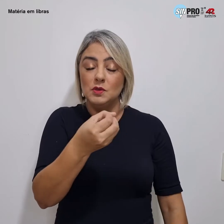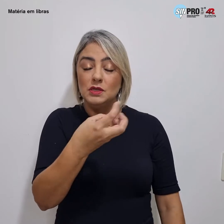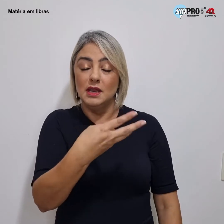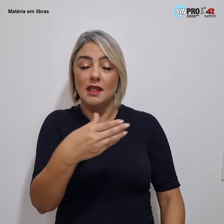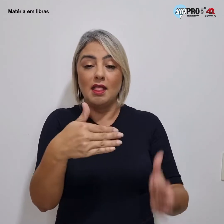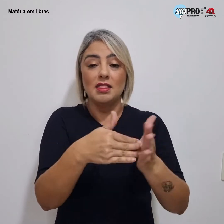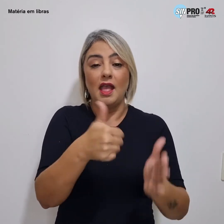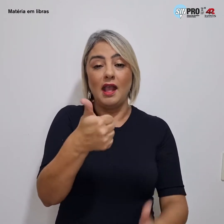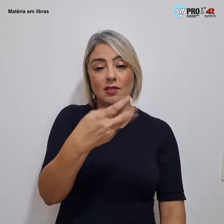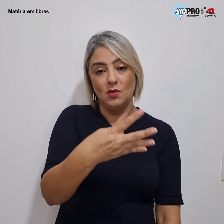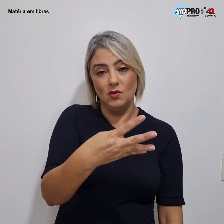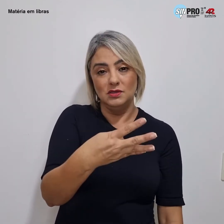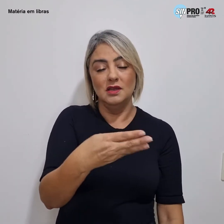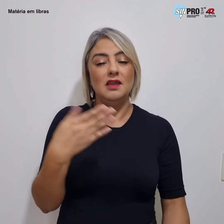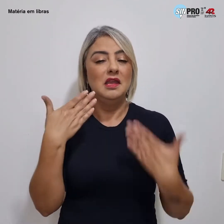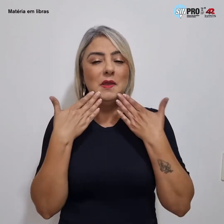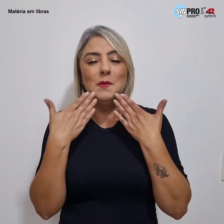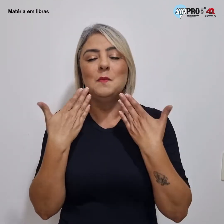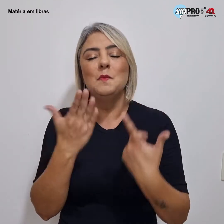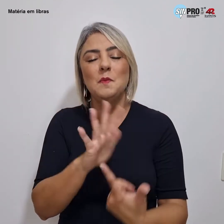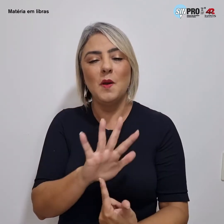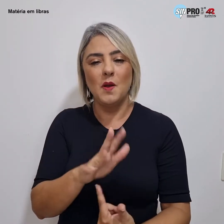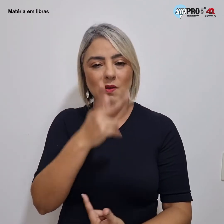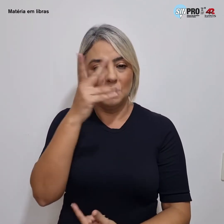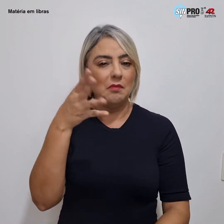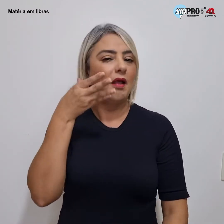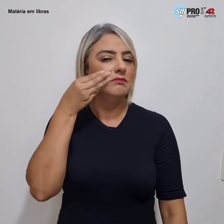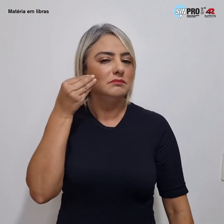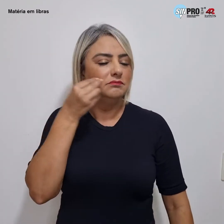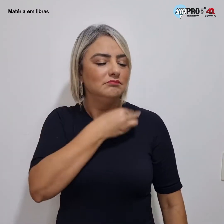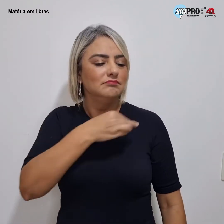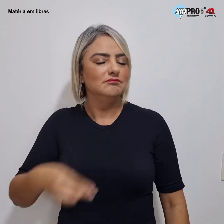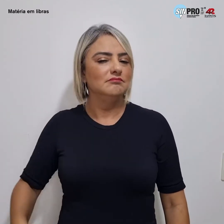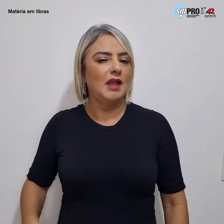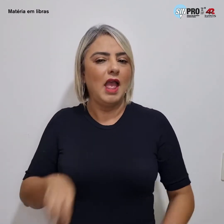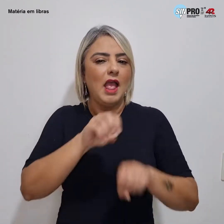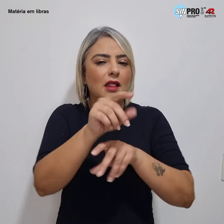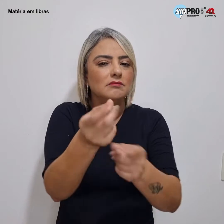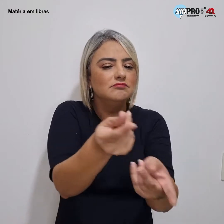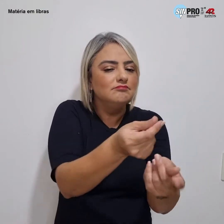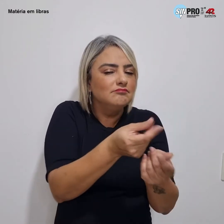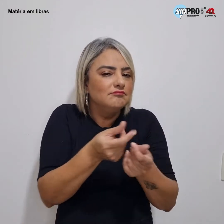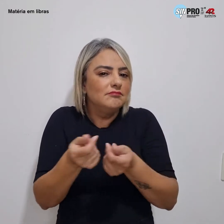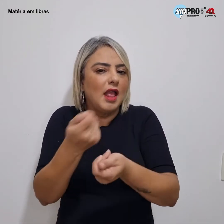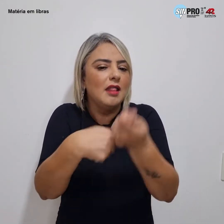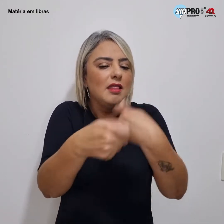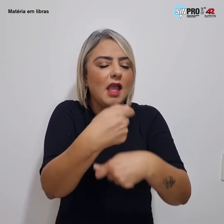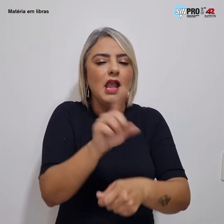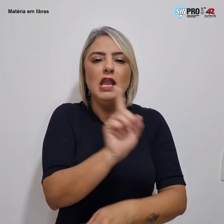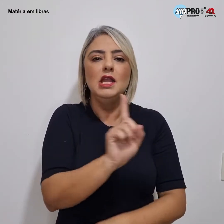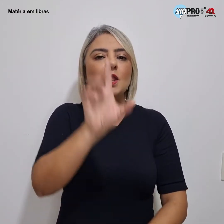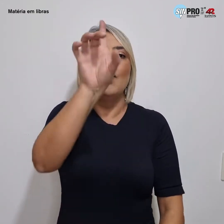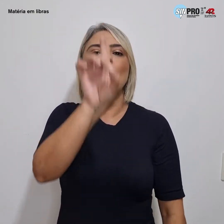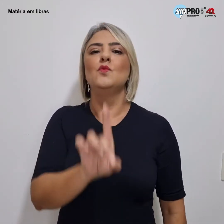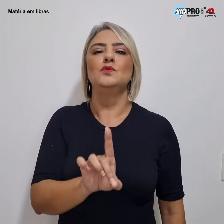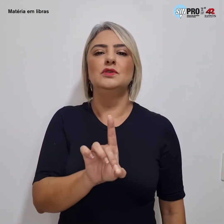a 2014 e mostra que, para ele, educação é negócio e não um